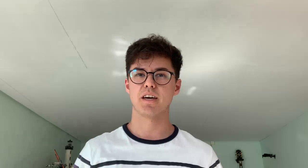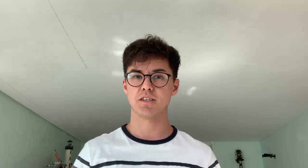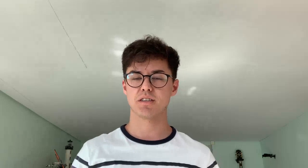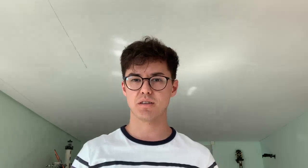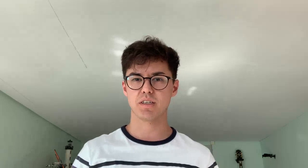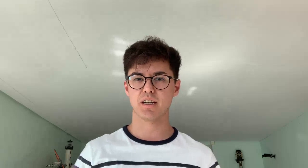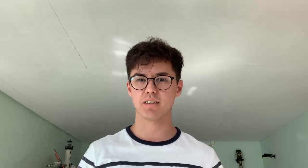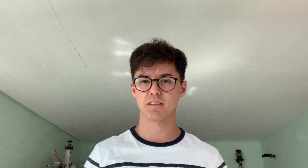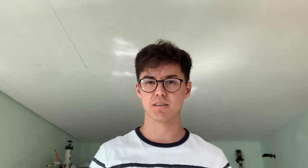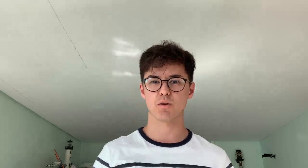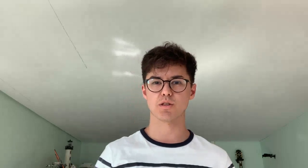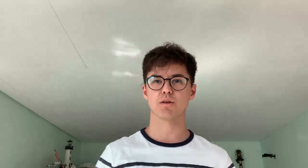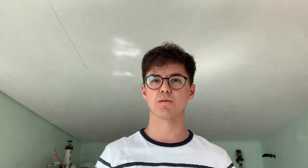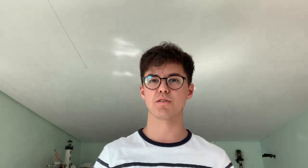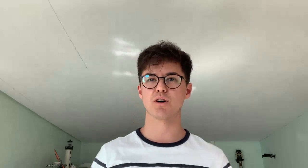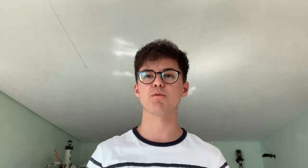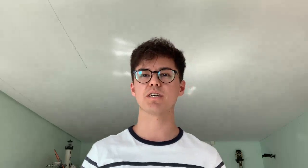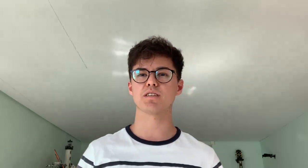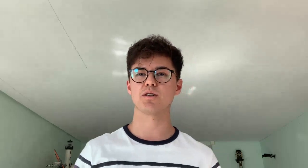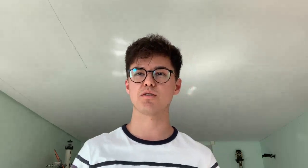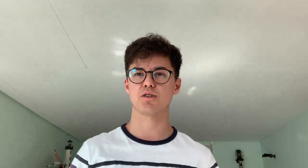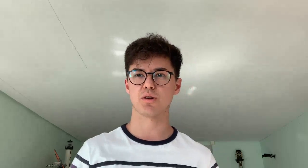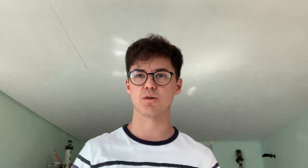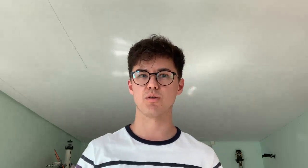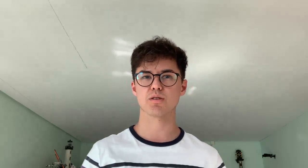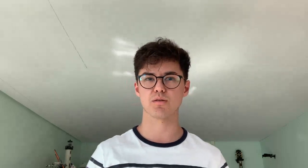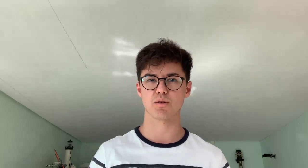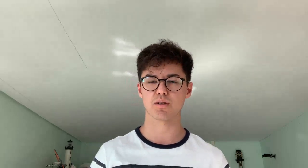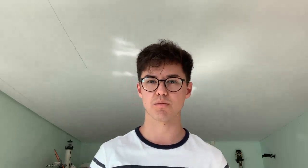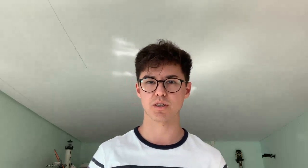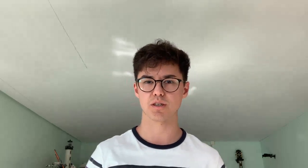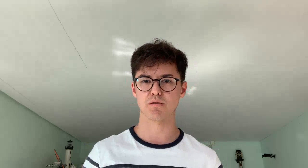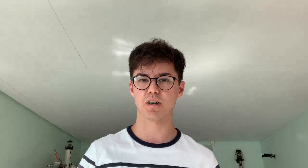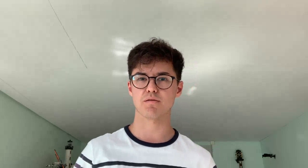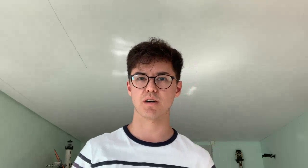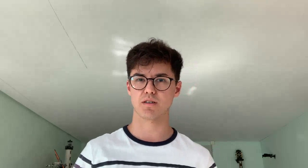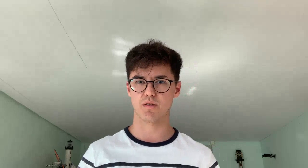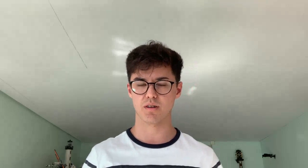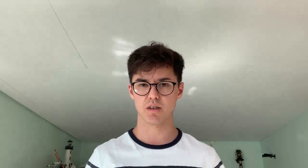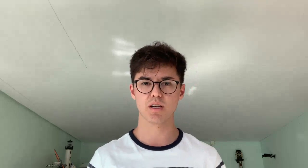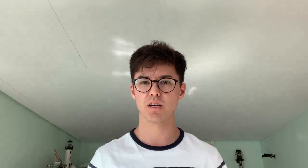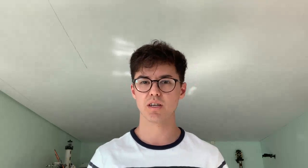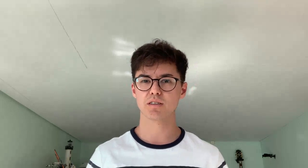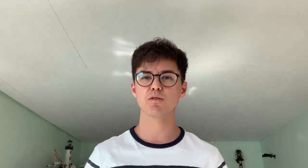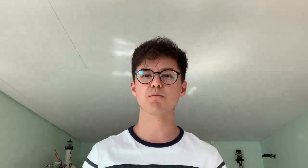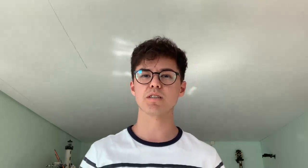Handset zu entwickeln, wo zukünftig Kommunikation zwischen gehörlosen und hörenden Menschen vereinfachen soll. Das Grundprinzip